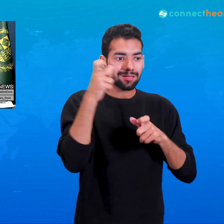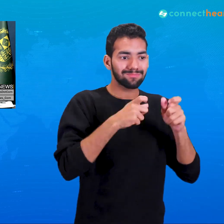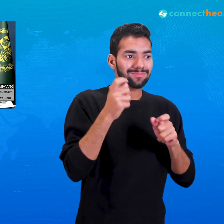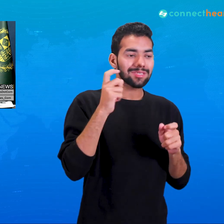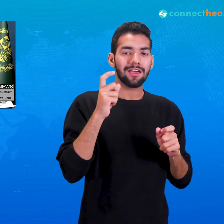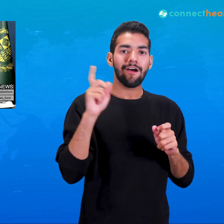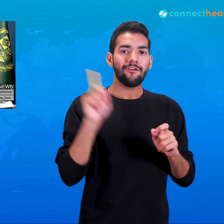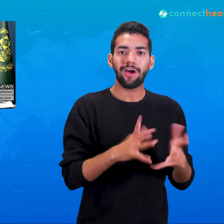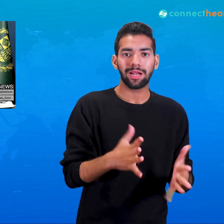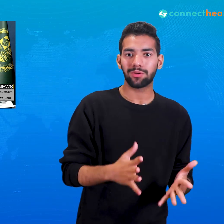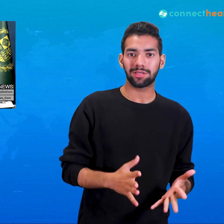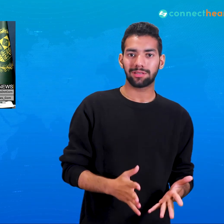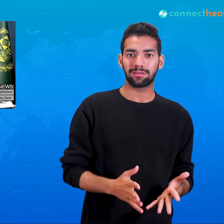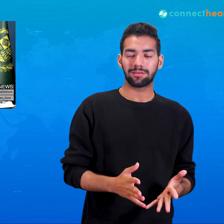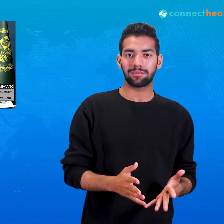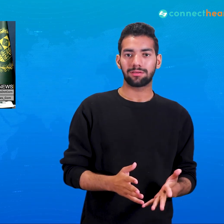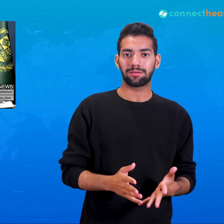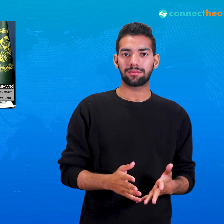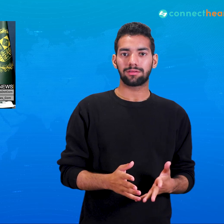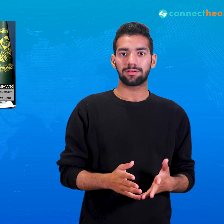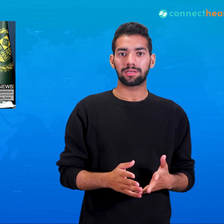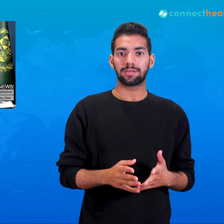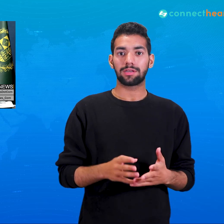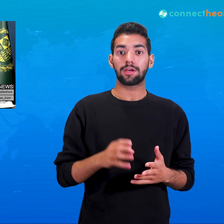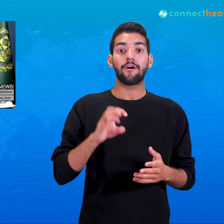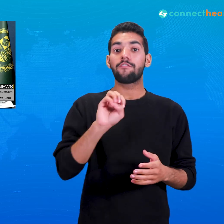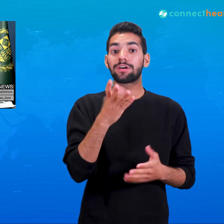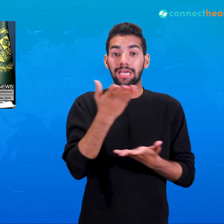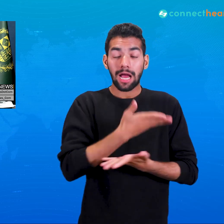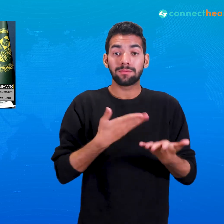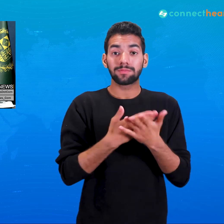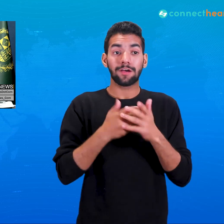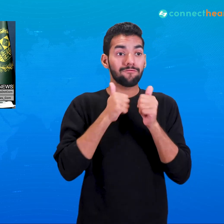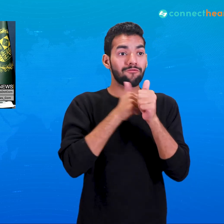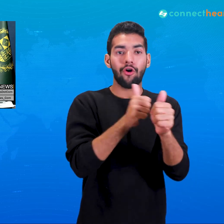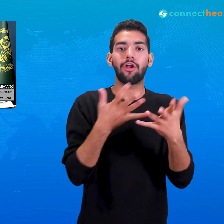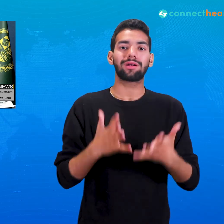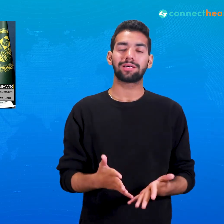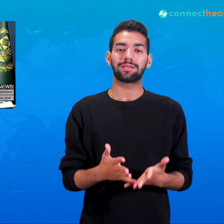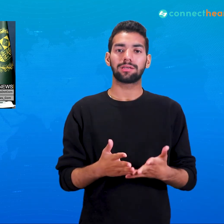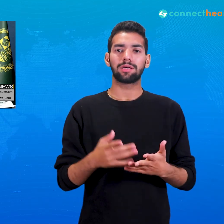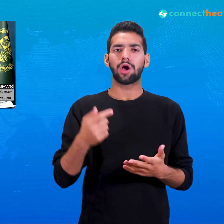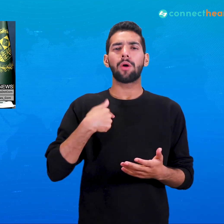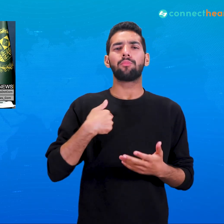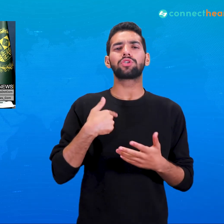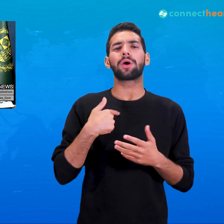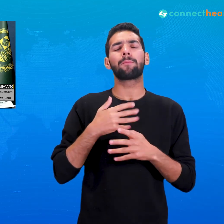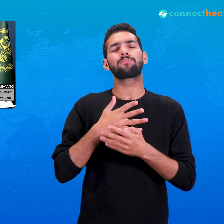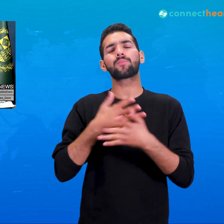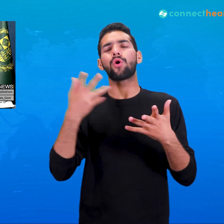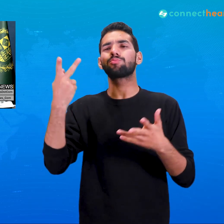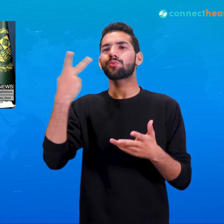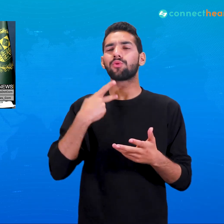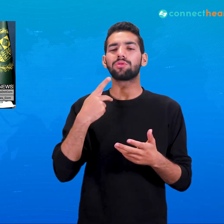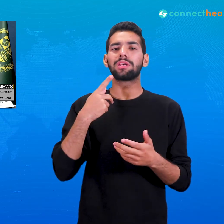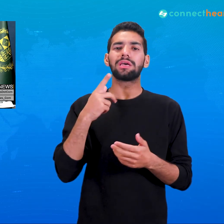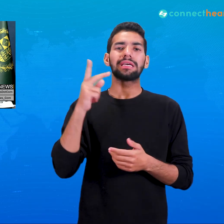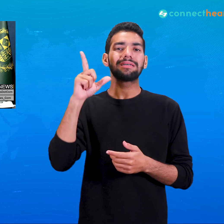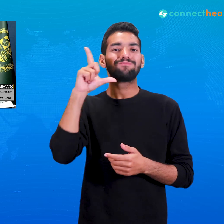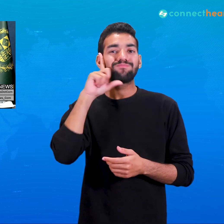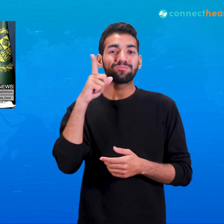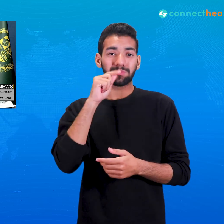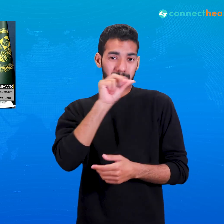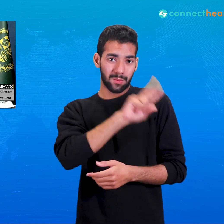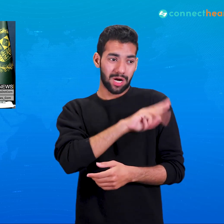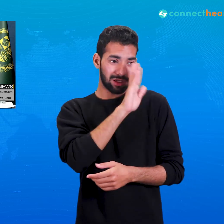قبضے کر لیتے ہیں. تو یہ قانون کی بالادستی نہ ہونے سے ہے. مجھے کہتے ہیں جی